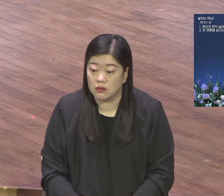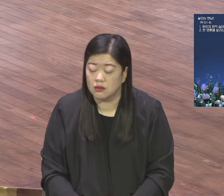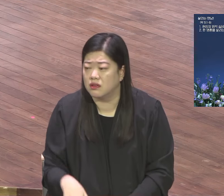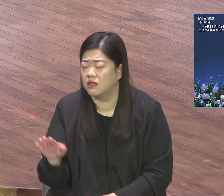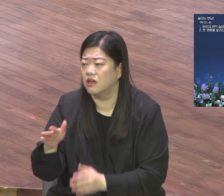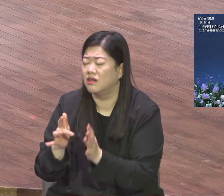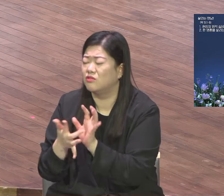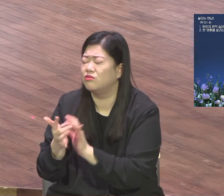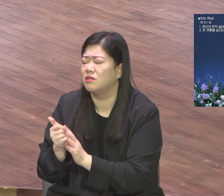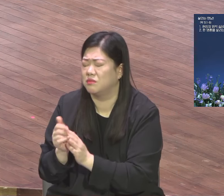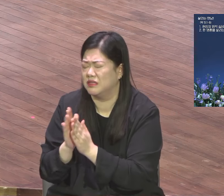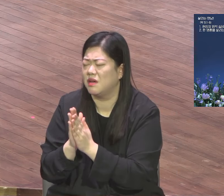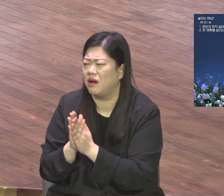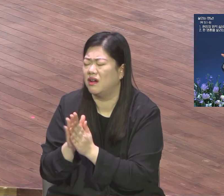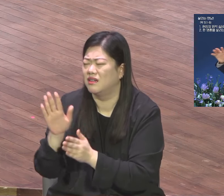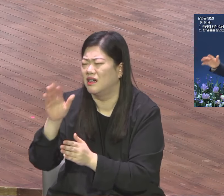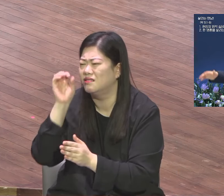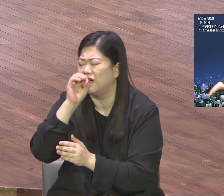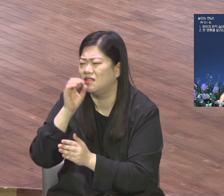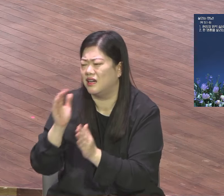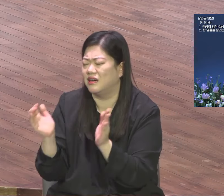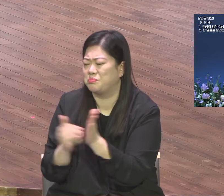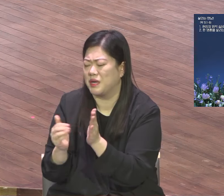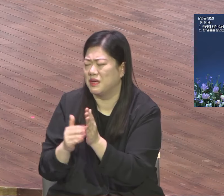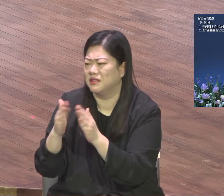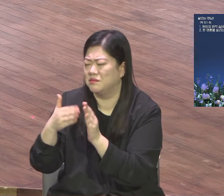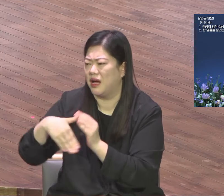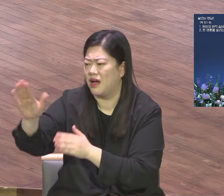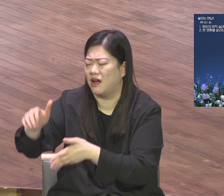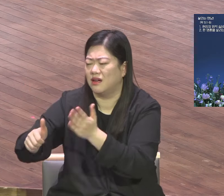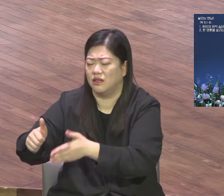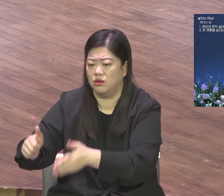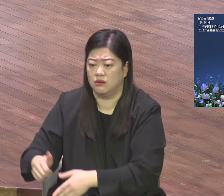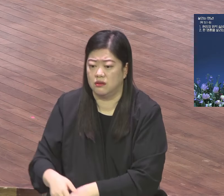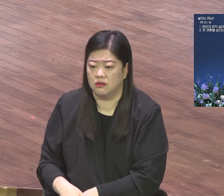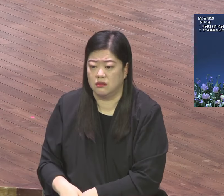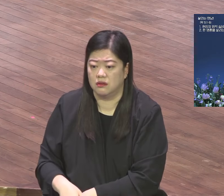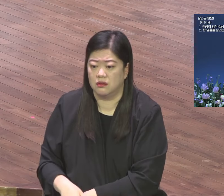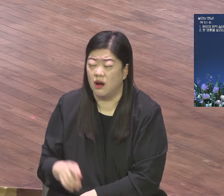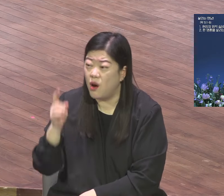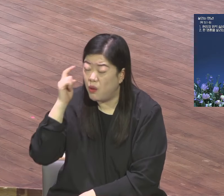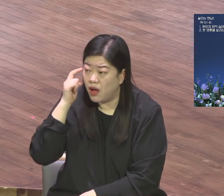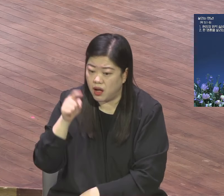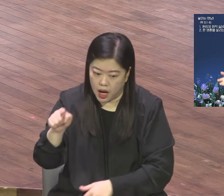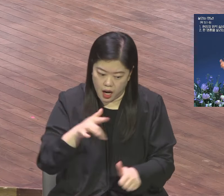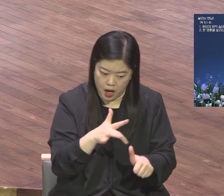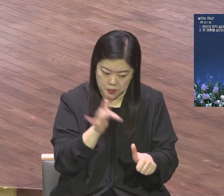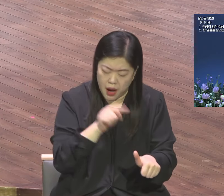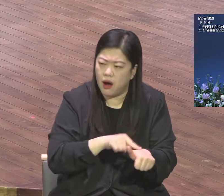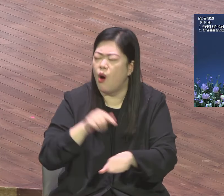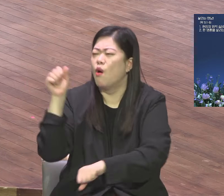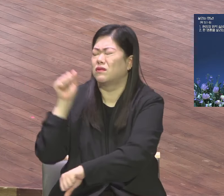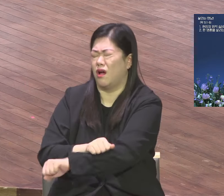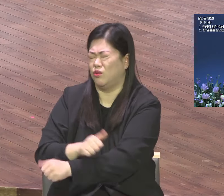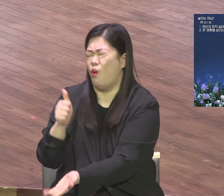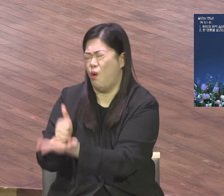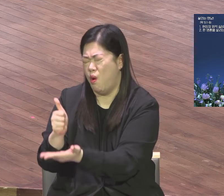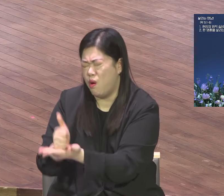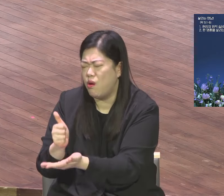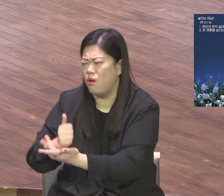떠나세요. 왜냐 그 어마어마한 재산 돼지 2,000마리 다 잃어버렸단 말이죠. 그 예수님 빨리 떠나라고.